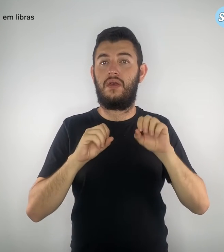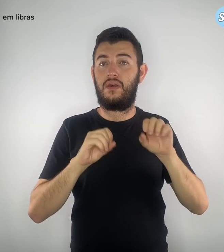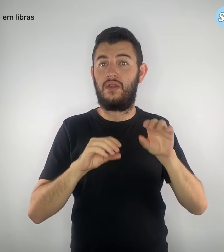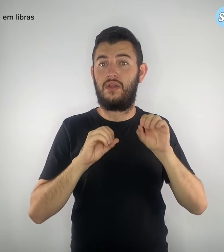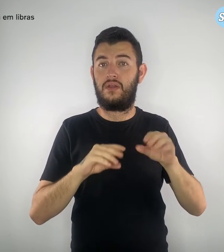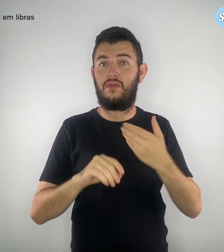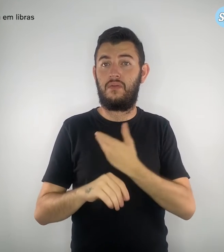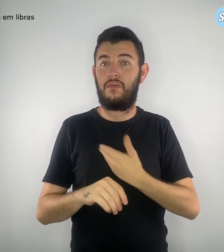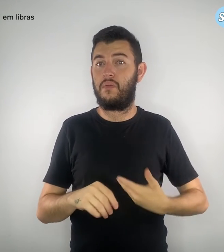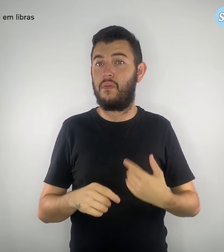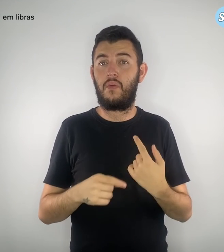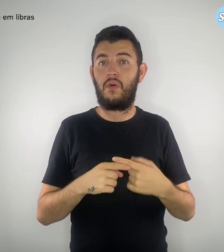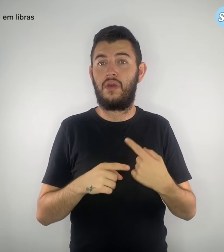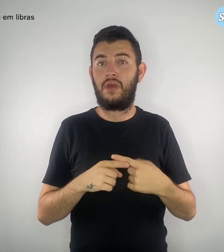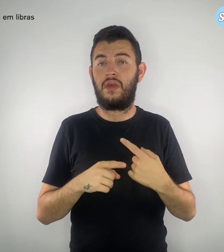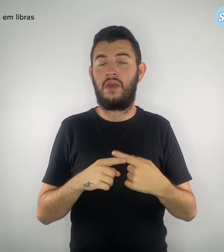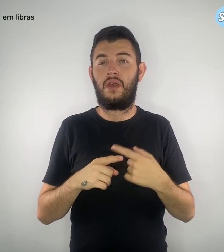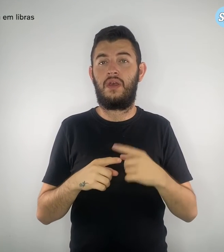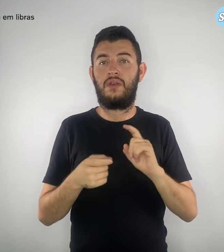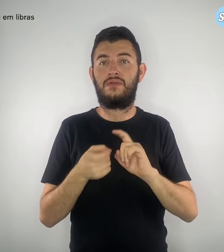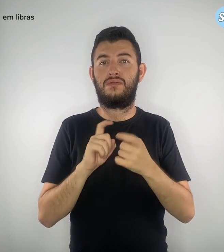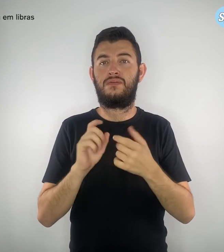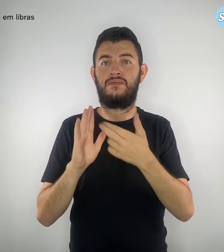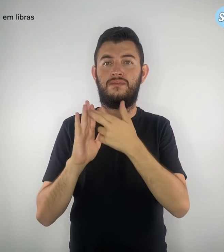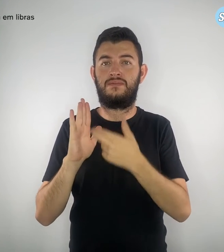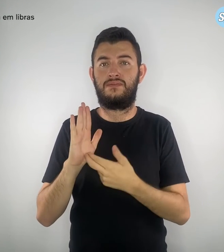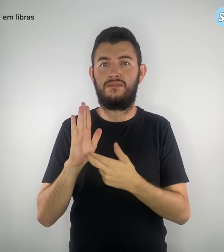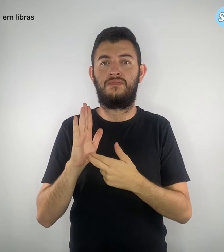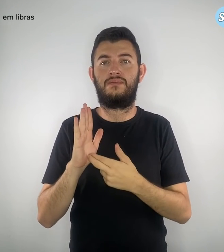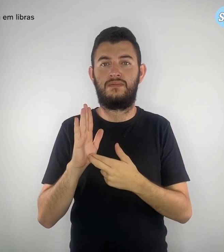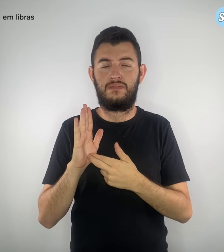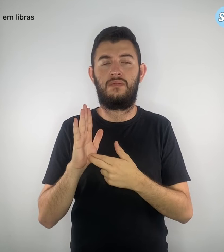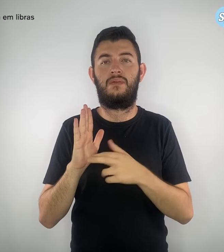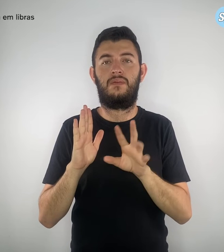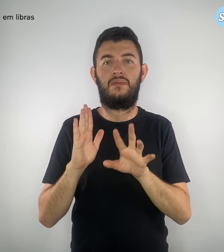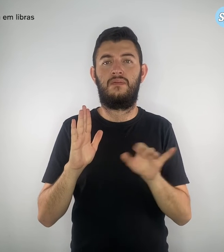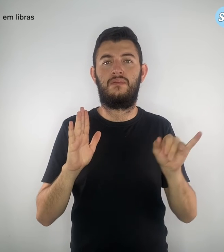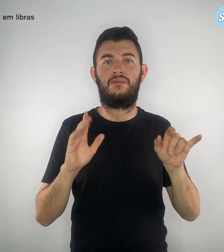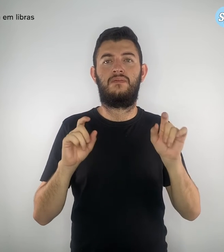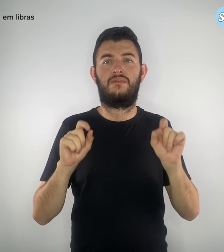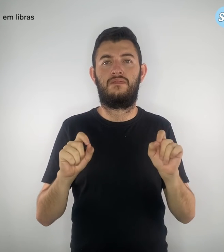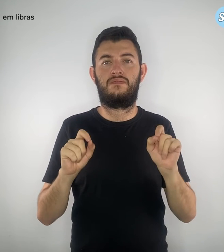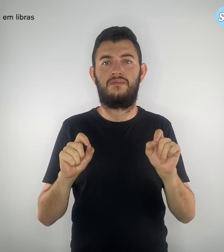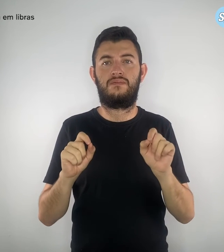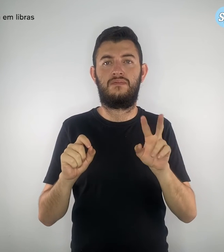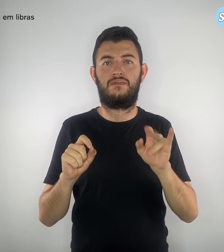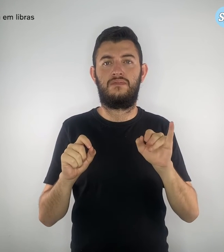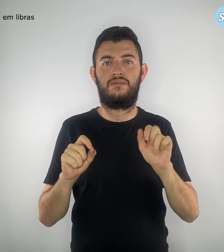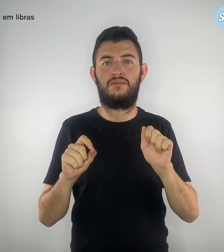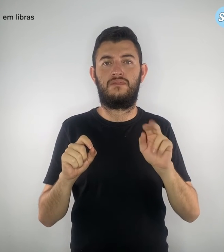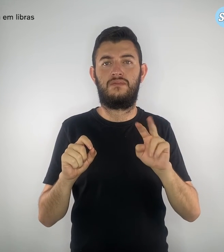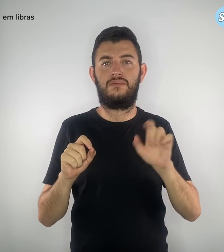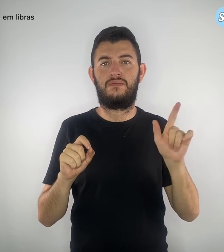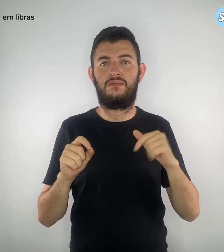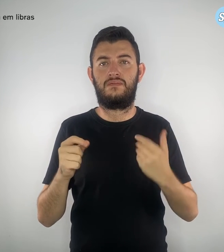a reforma administrativa viabiliza a privatização dos serviços públicos e significa